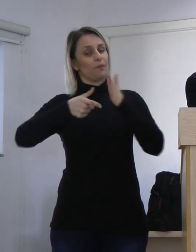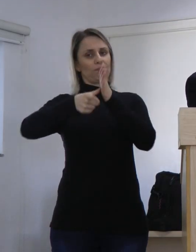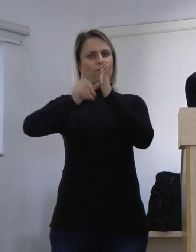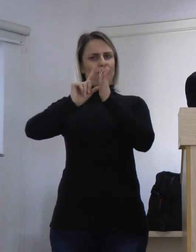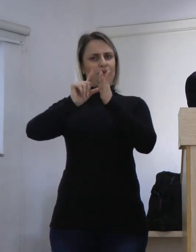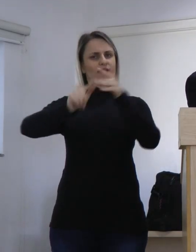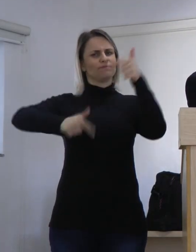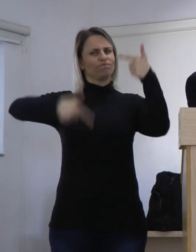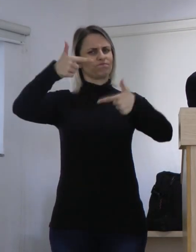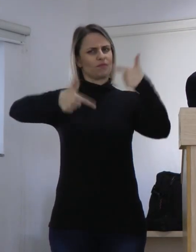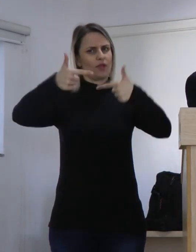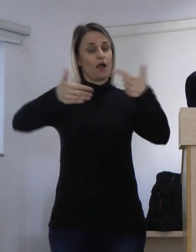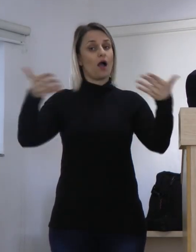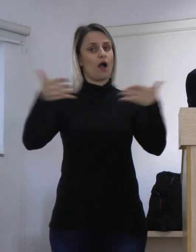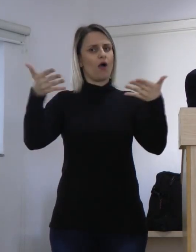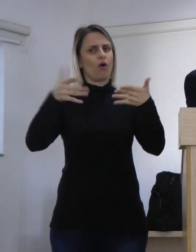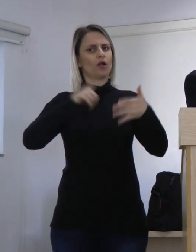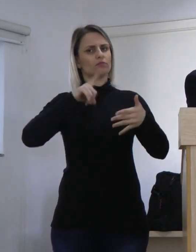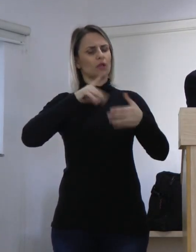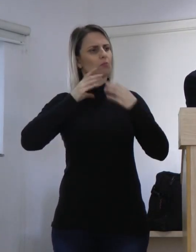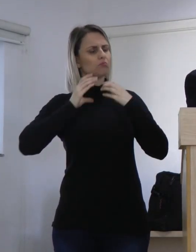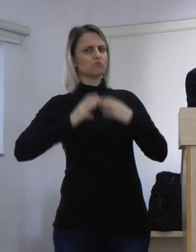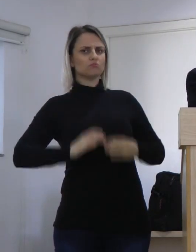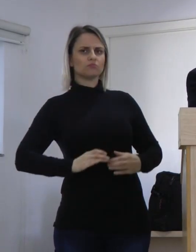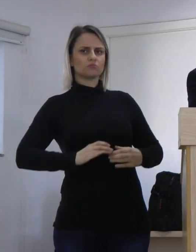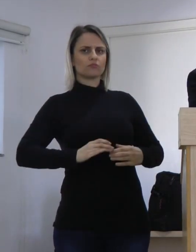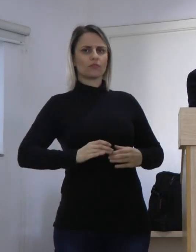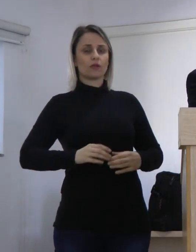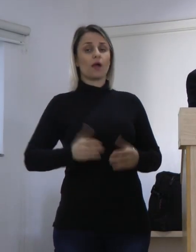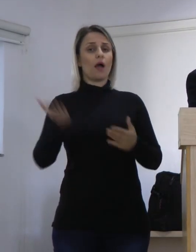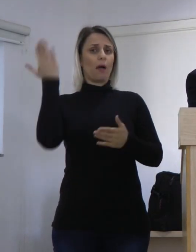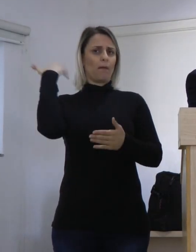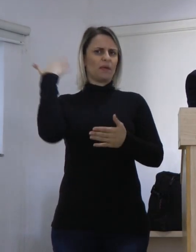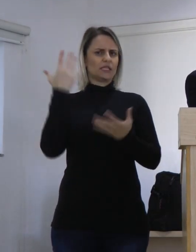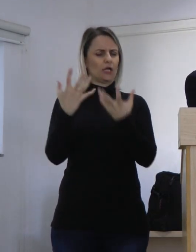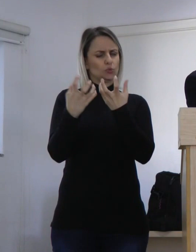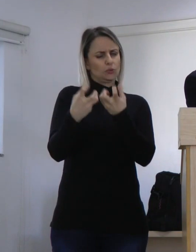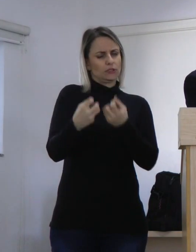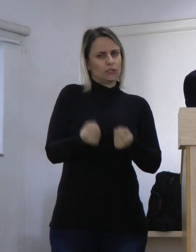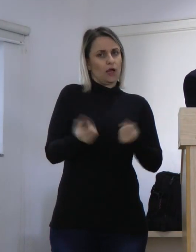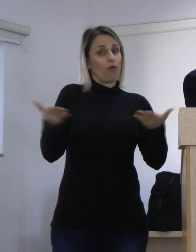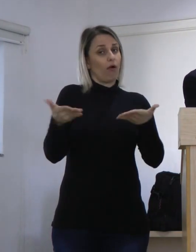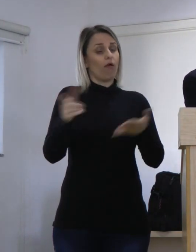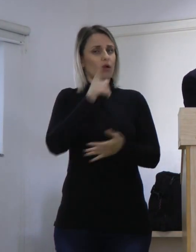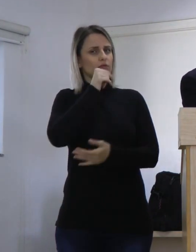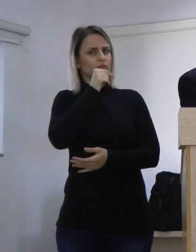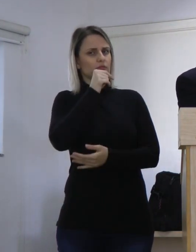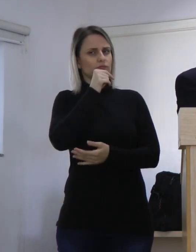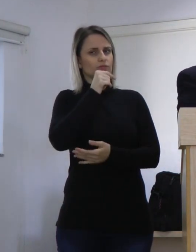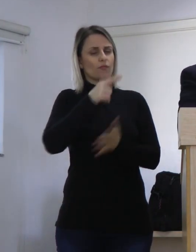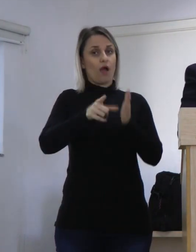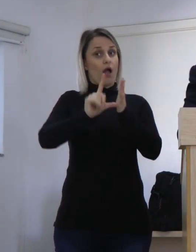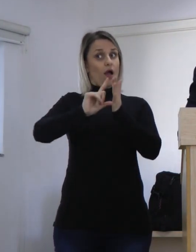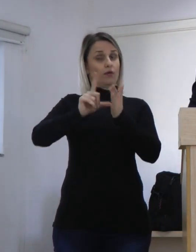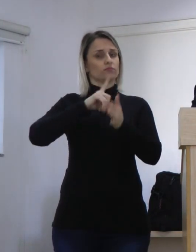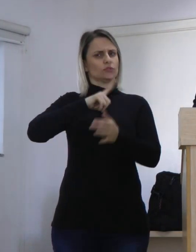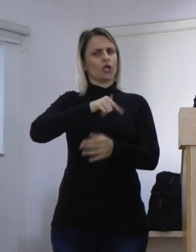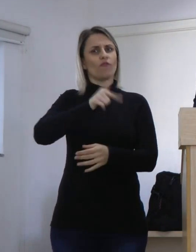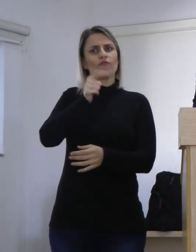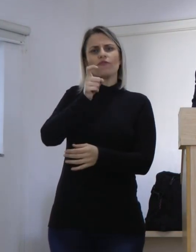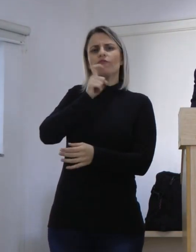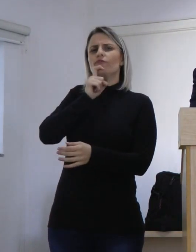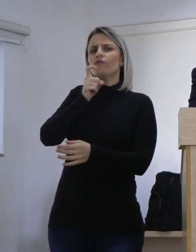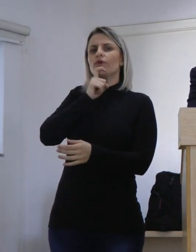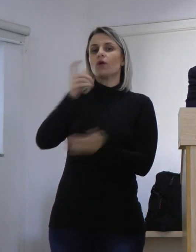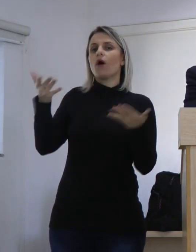civilização. Antes tantas secas, agora irrigação. Antes tanto frio, agora nós temos aquecimento em